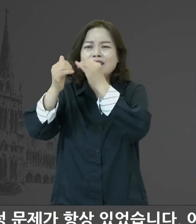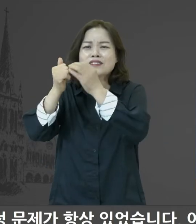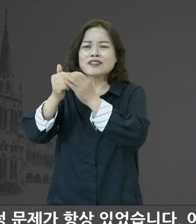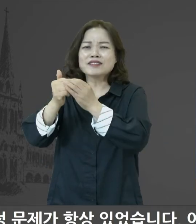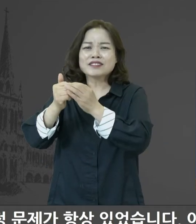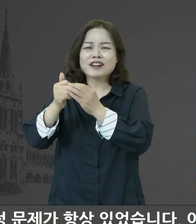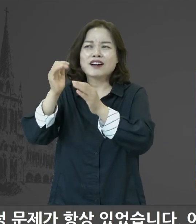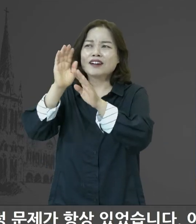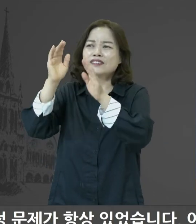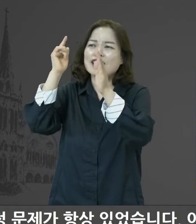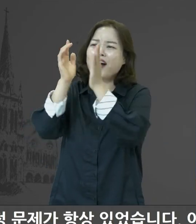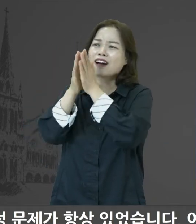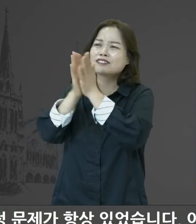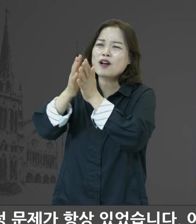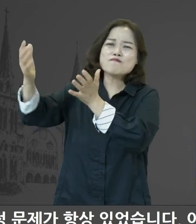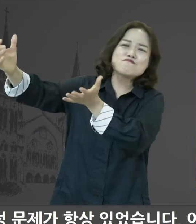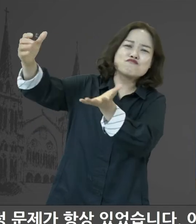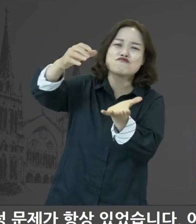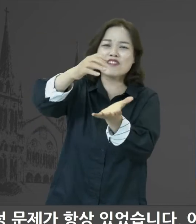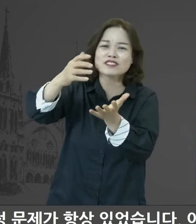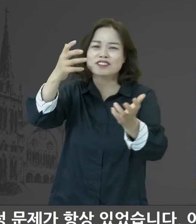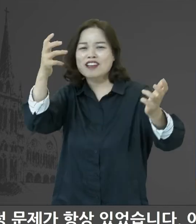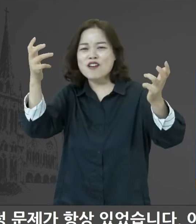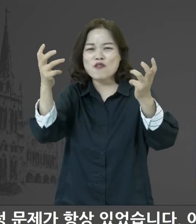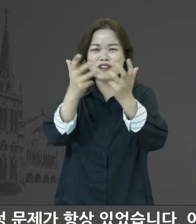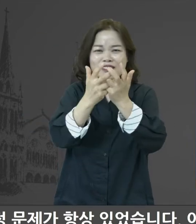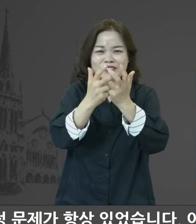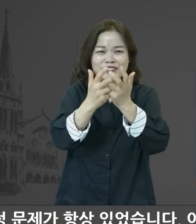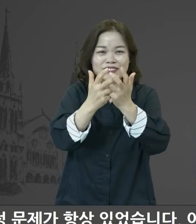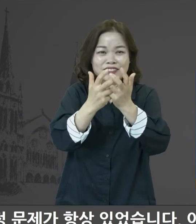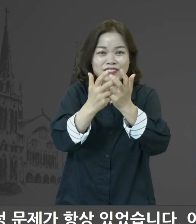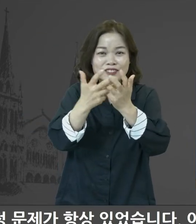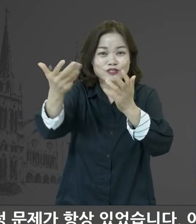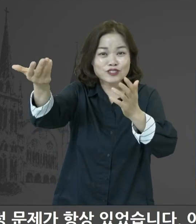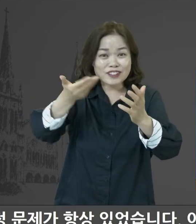하나님께서 하늘문을 여시고 그냥 쏟아부어 주셔서 채워주셨다,